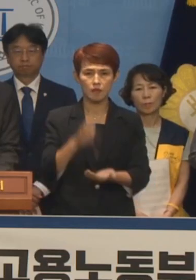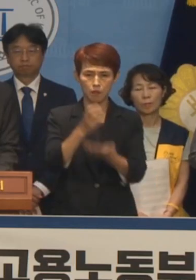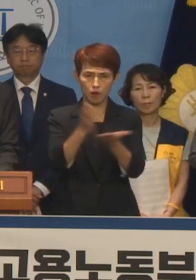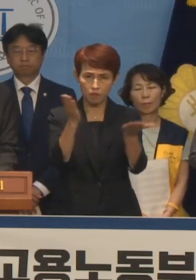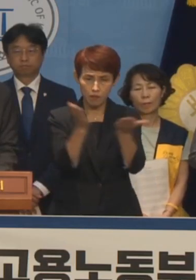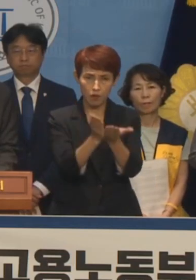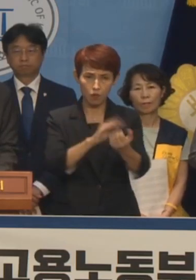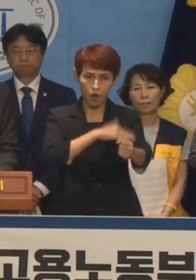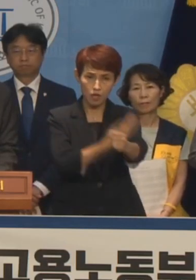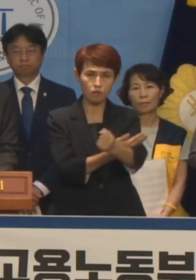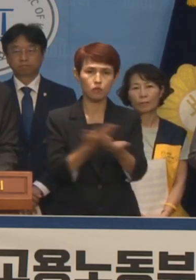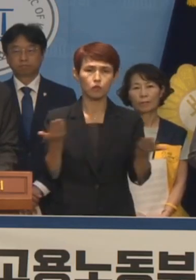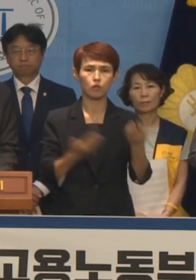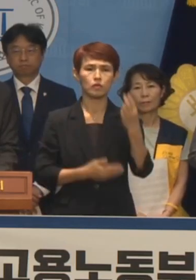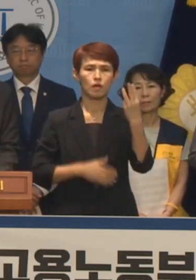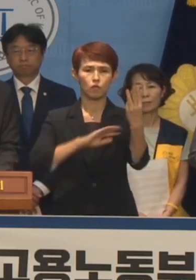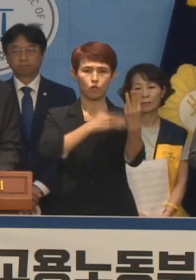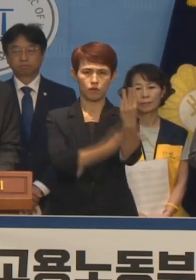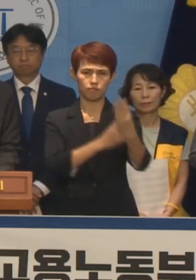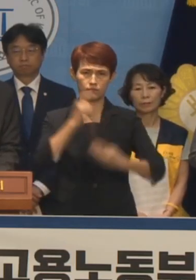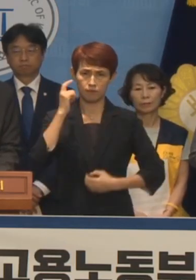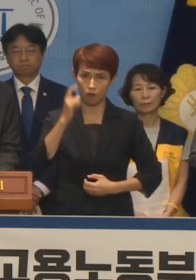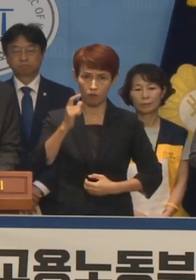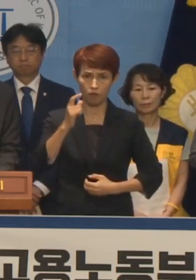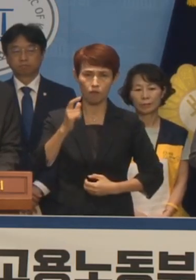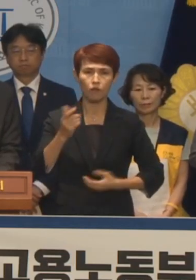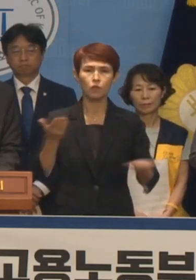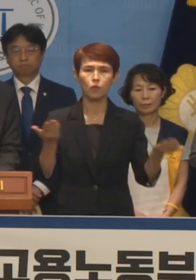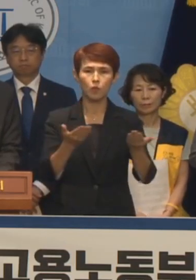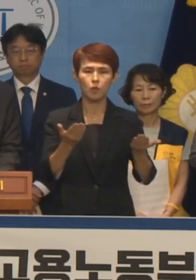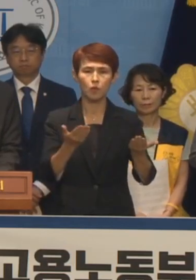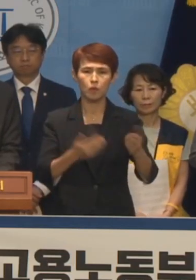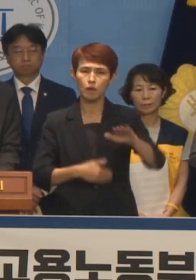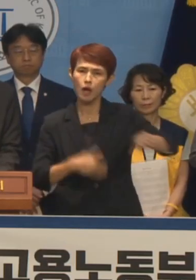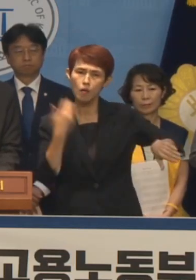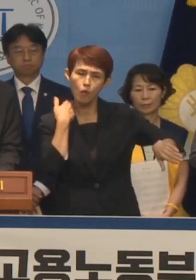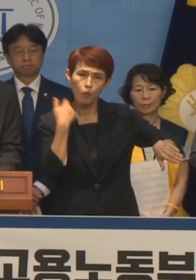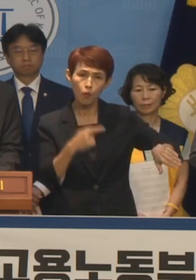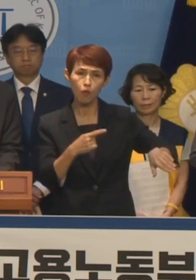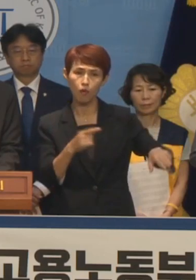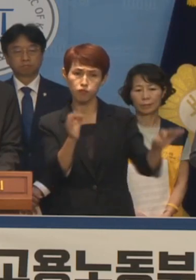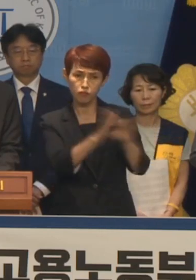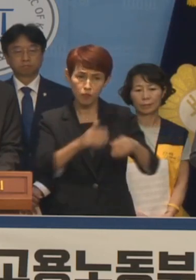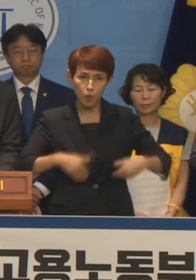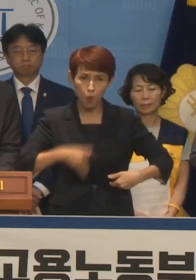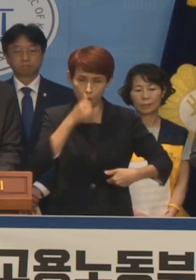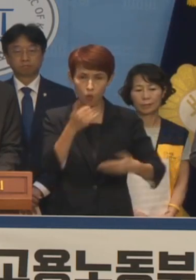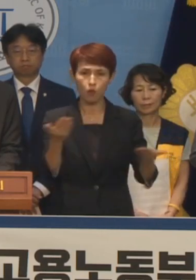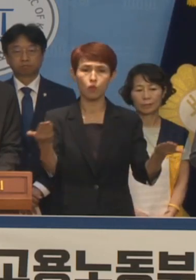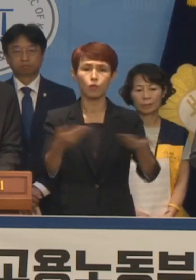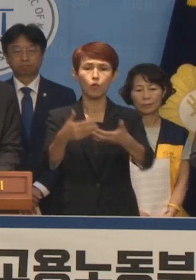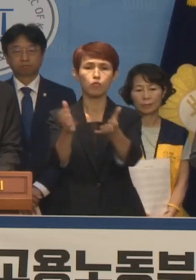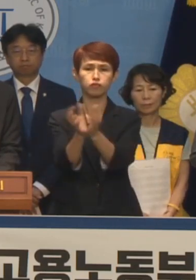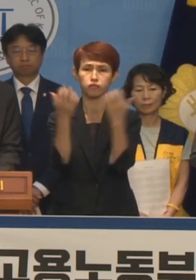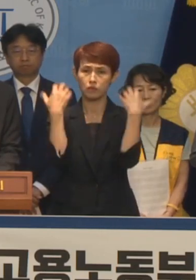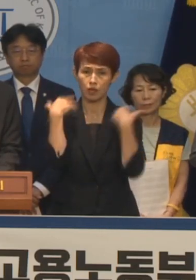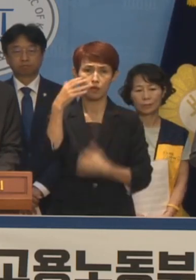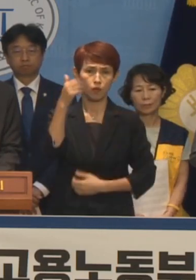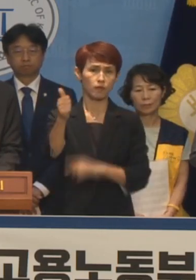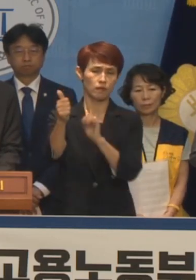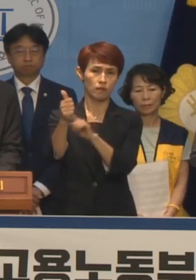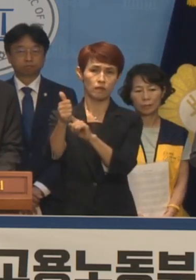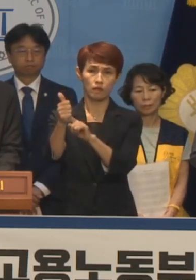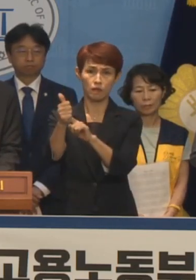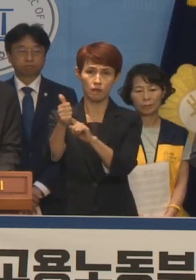권리인 노동 3권을 강화하고 노동사각지대를 없애기 위해 노력해야 할 고용노동부 장관의